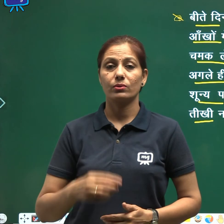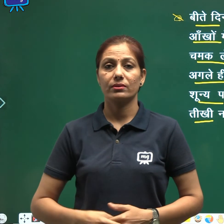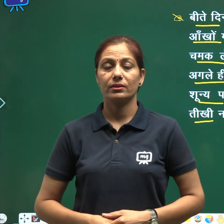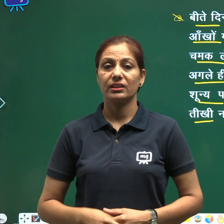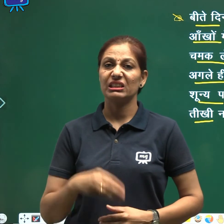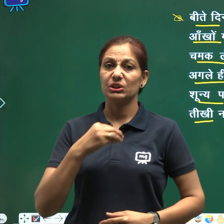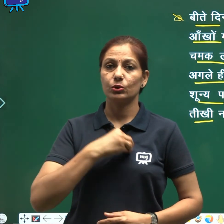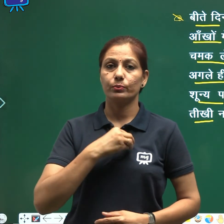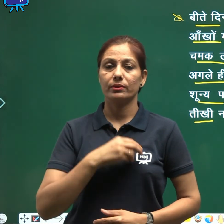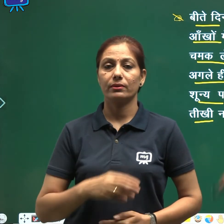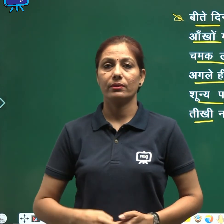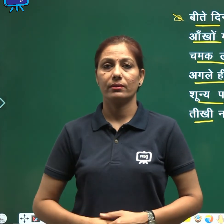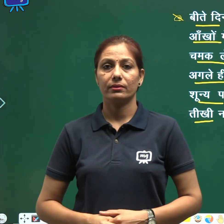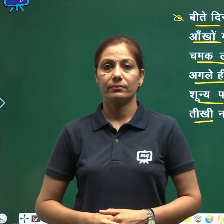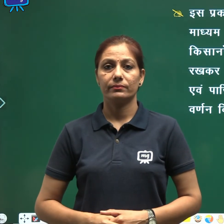चुभती है।